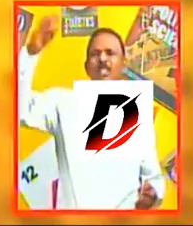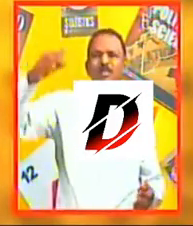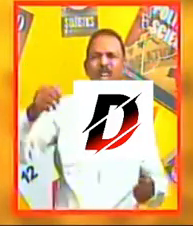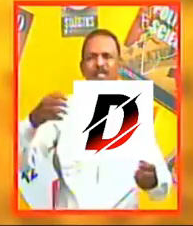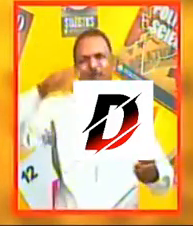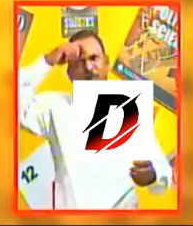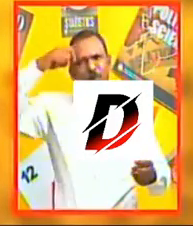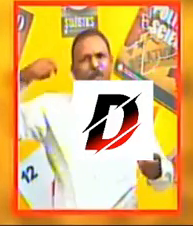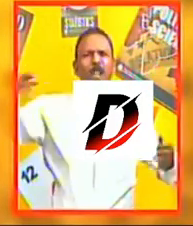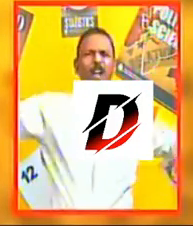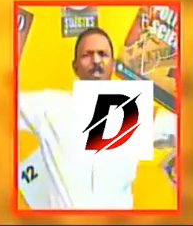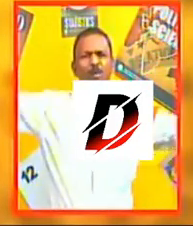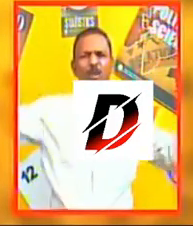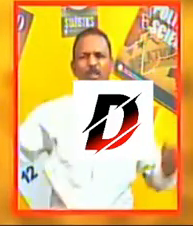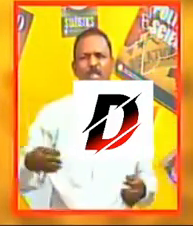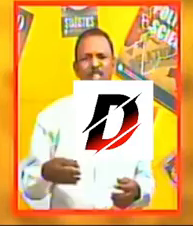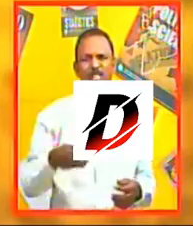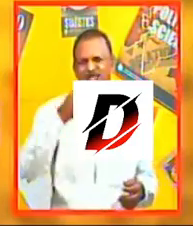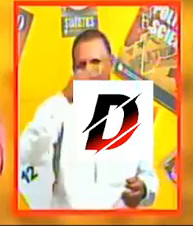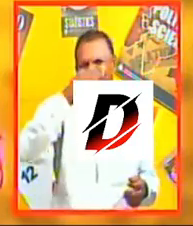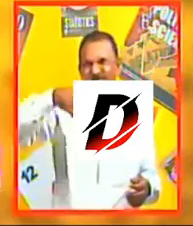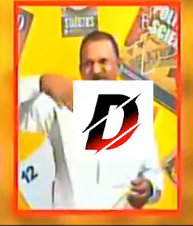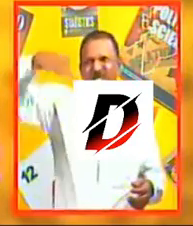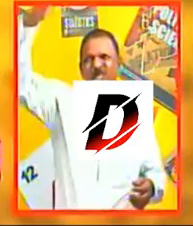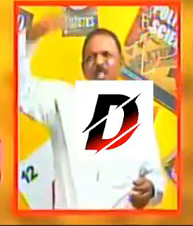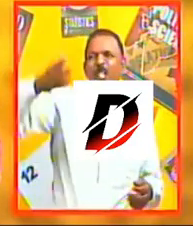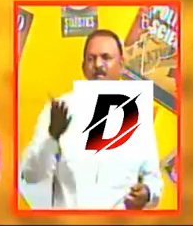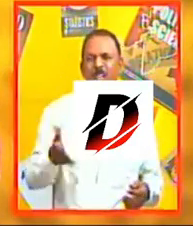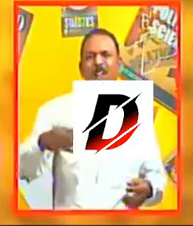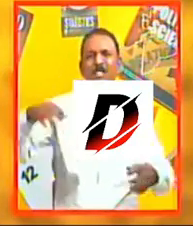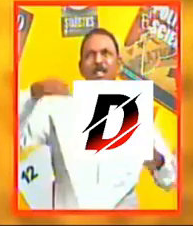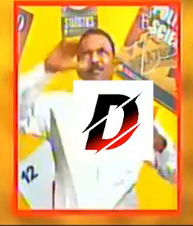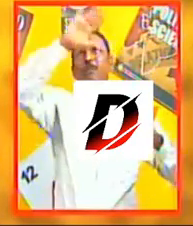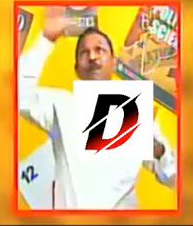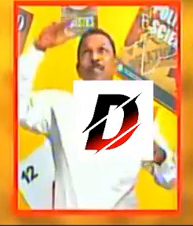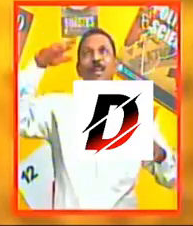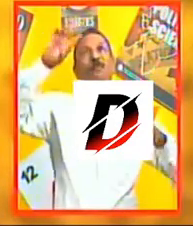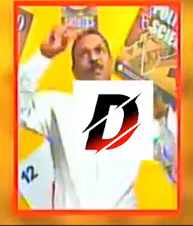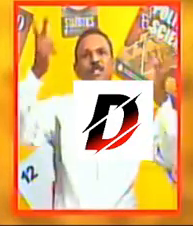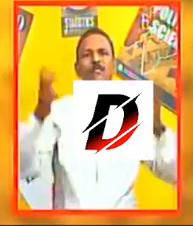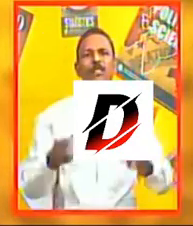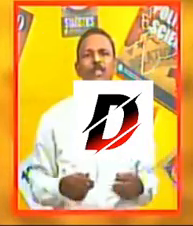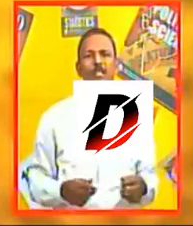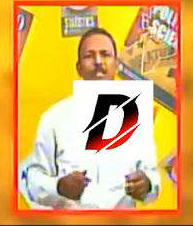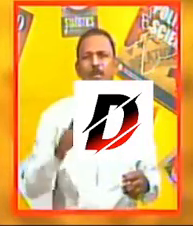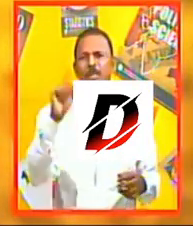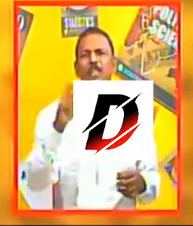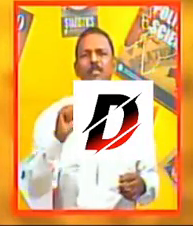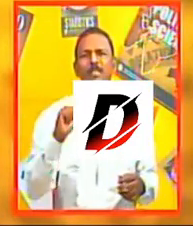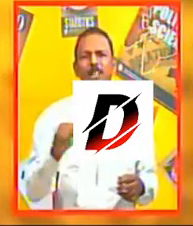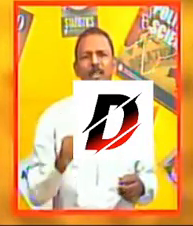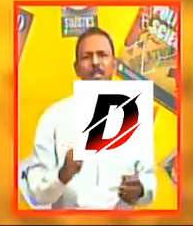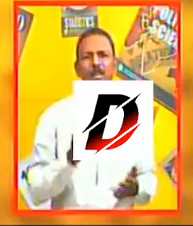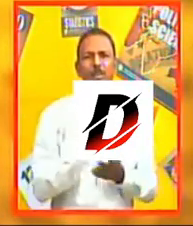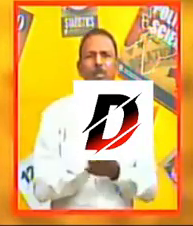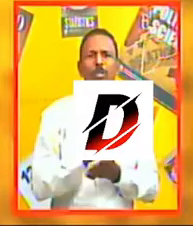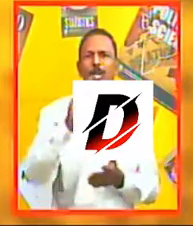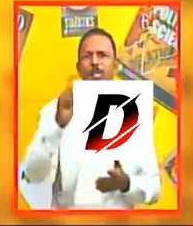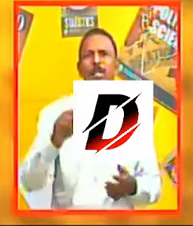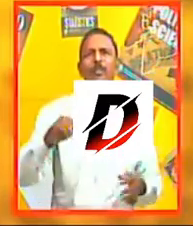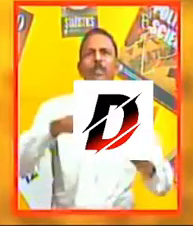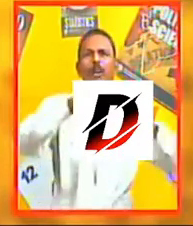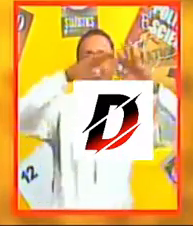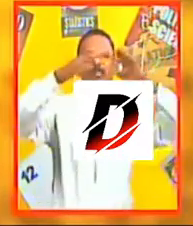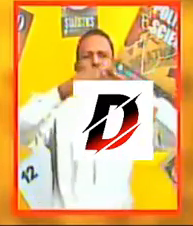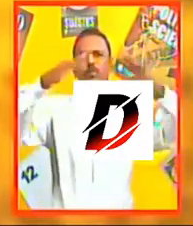வெப்பநிலை அதிகரிக்கிறது. இப்படி ஒரு க்வெஸ்சன் கேட்கலாமா? நம்மளுடைய மிக முக்கியமான ஒரு என்ன சொல்கிறதுங்க,